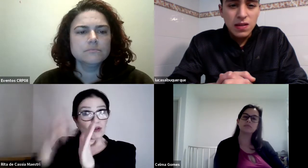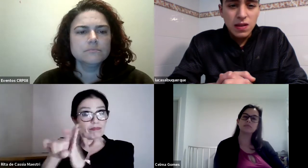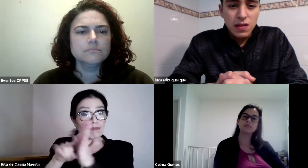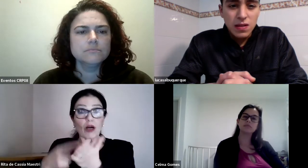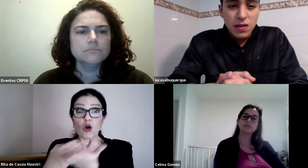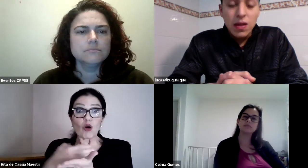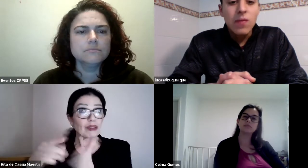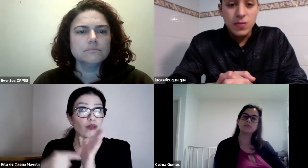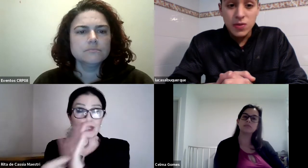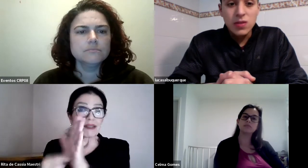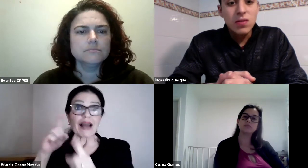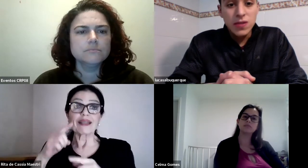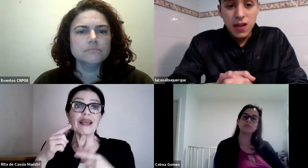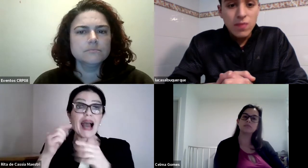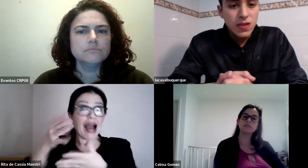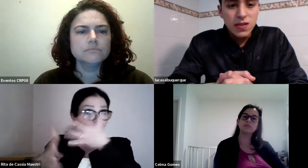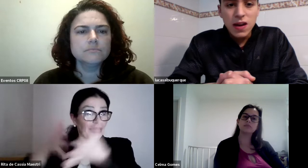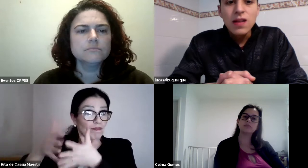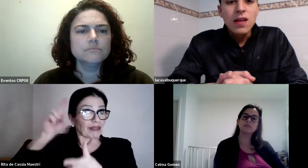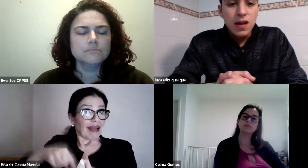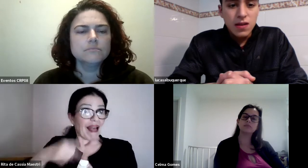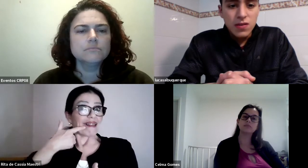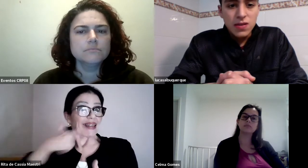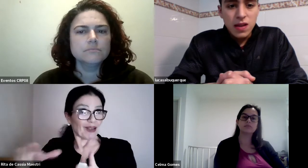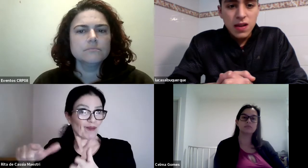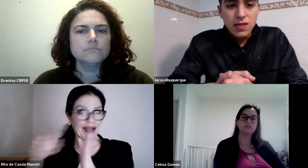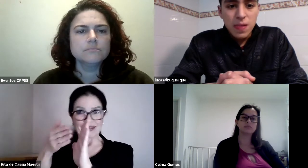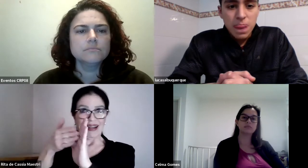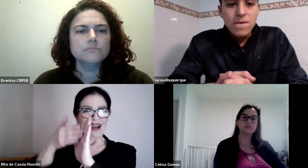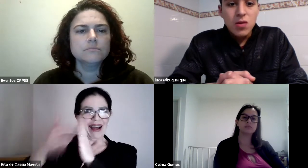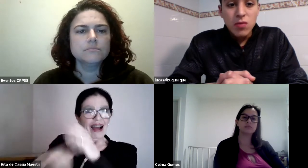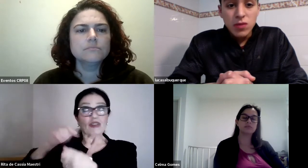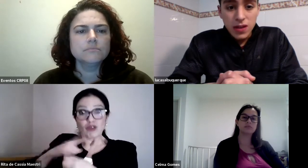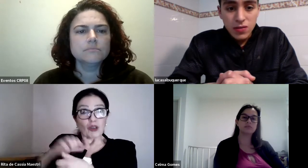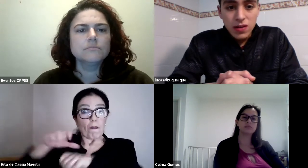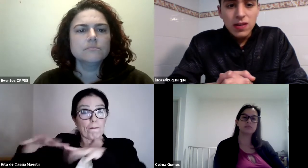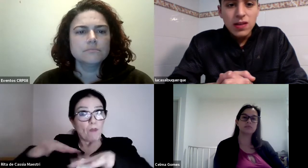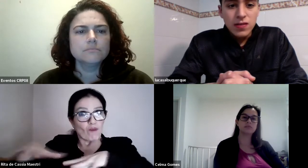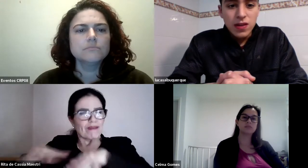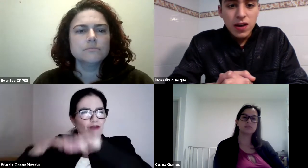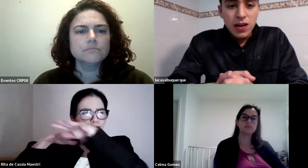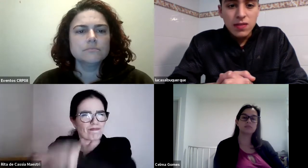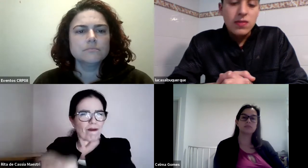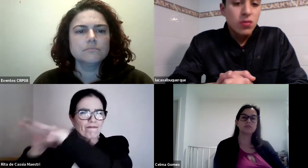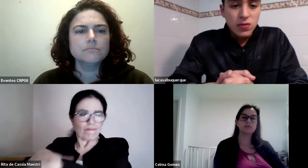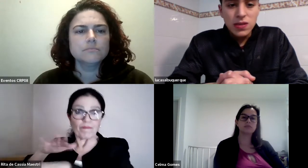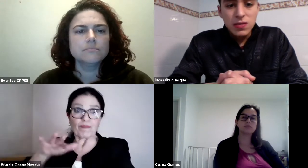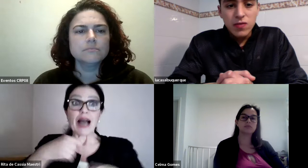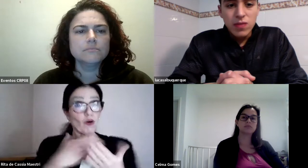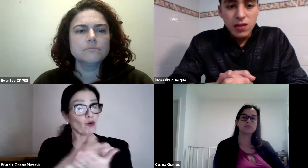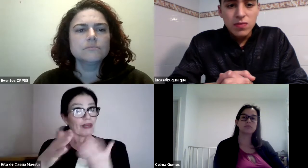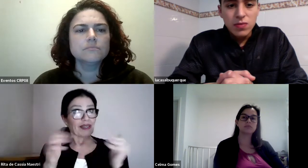1960, não, as pessoas que começaram a pesquisar a língua de sinais como língua trouxe